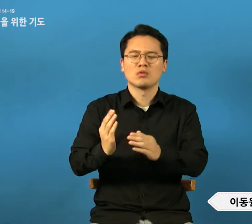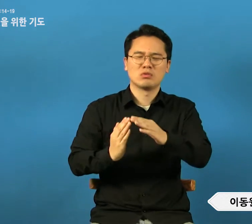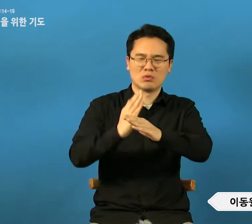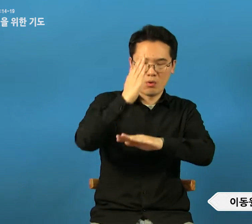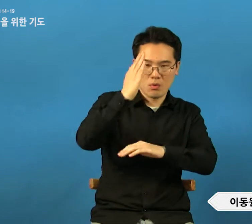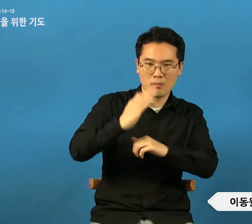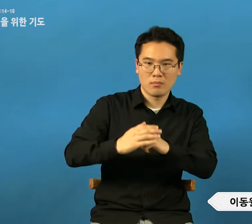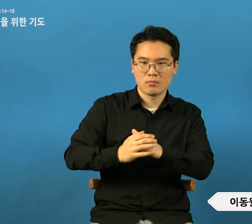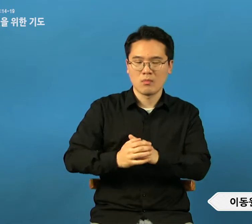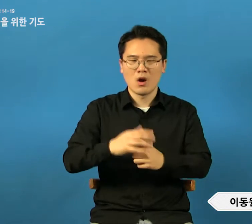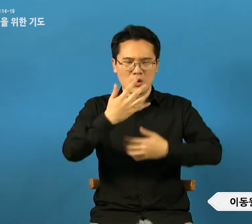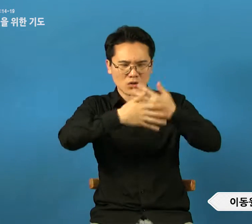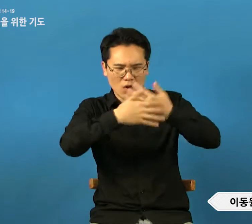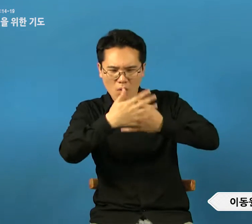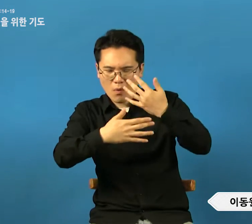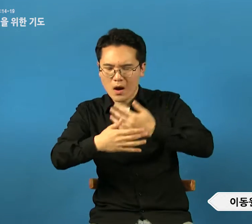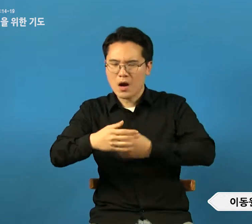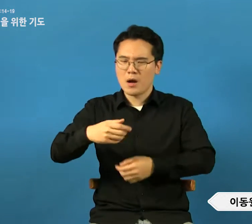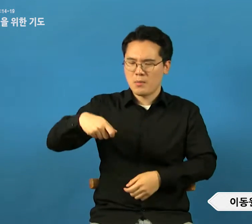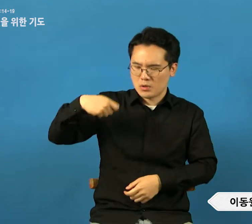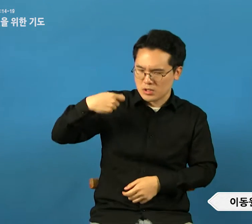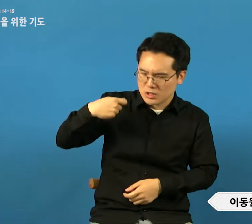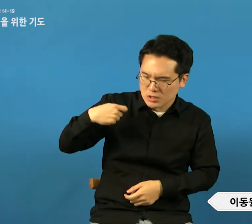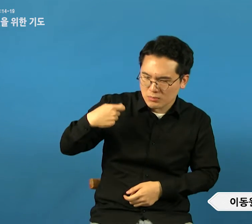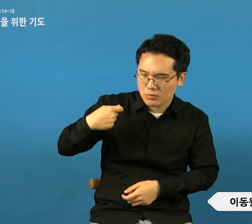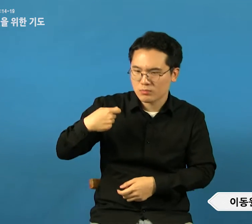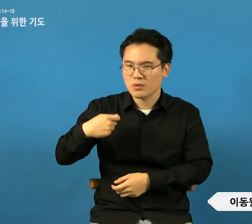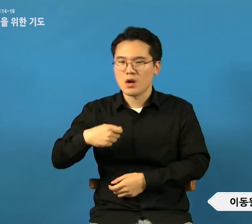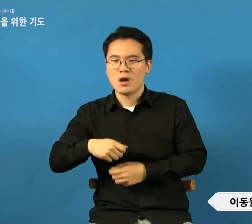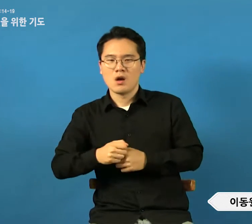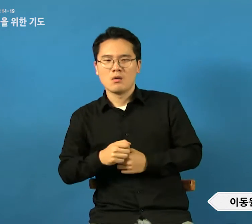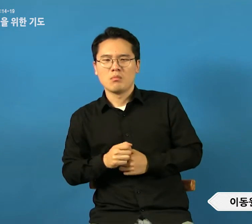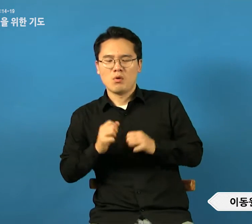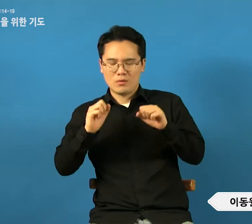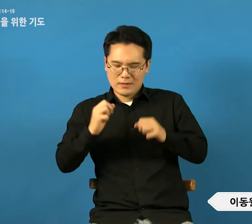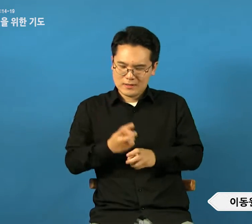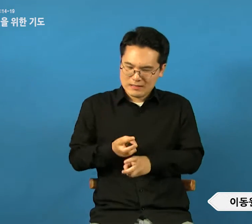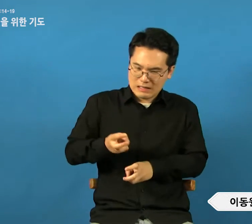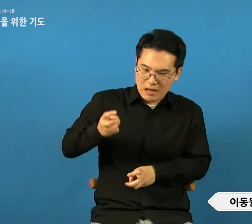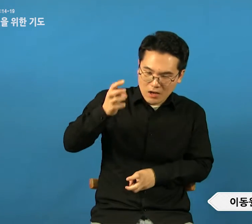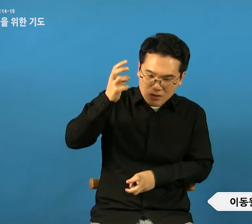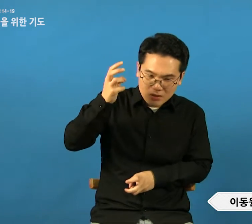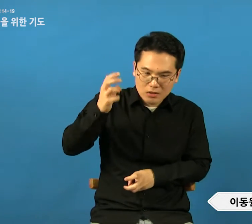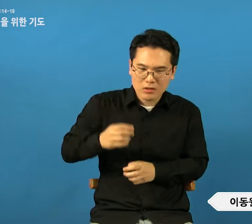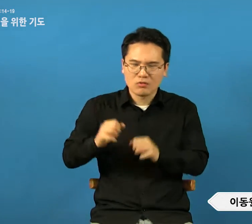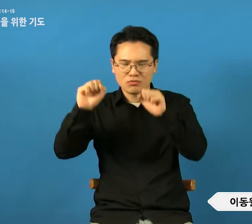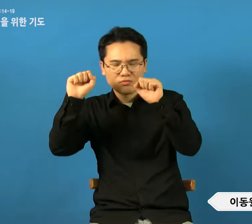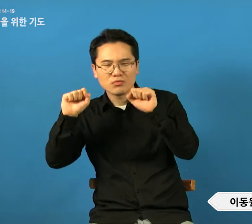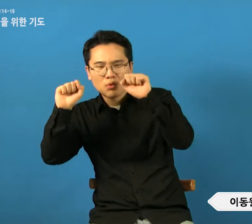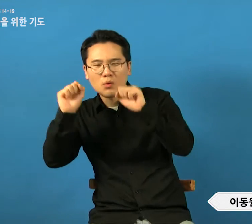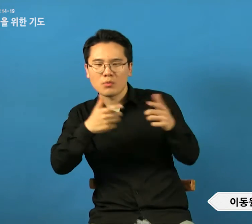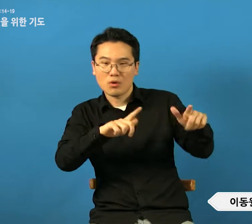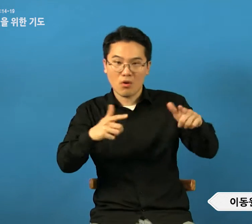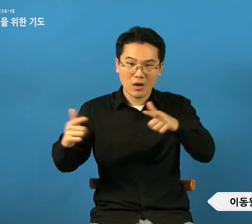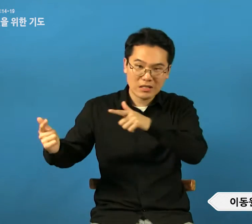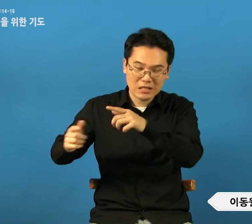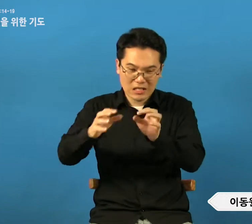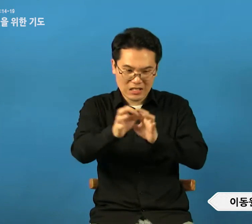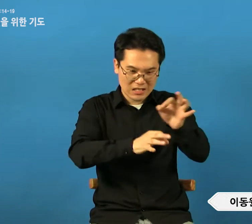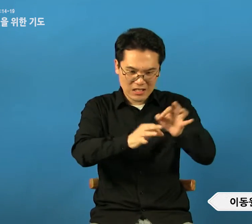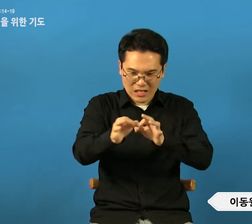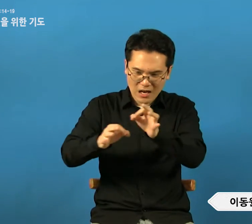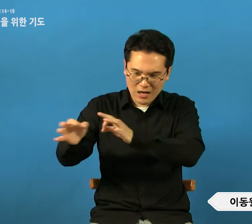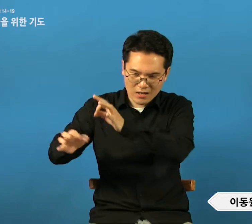의약품, 요양 서비스, 운동, 다이어트 순서로 시장 수요가 폭발하고 있다고 합니다.